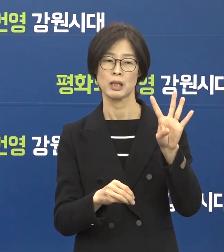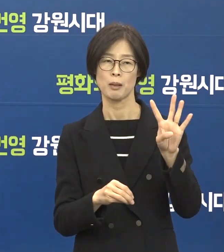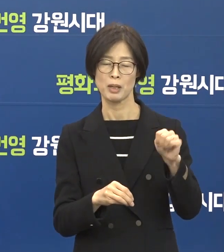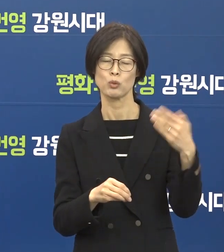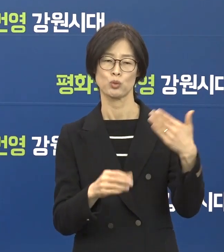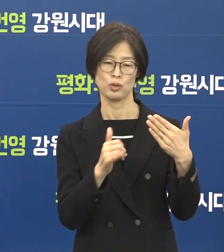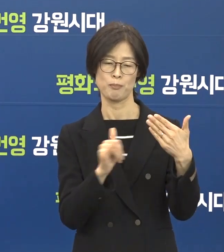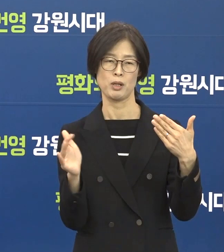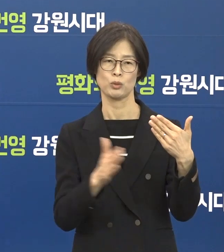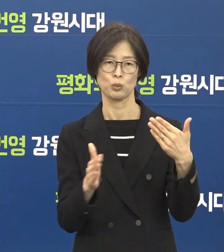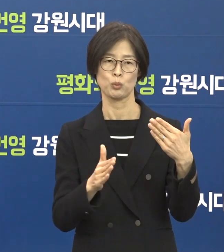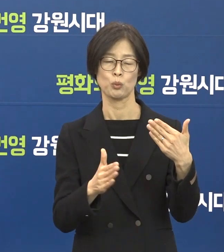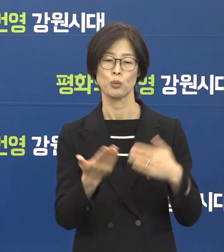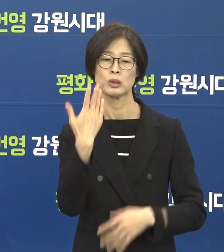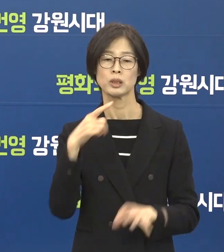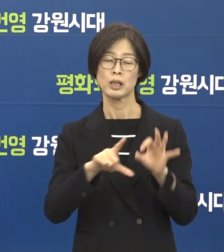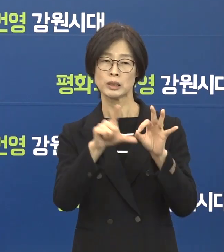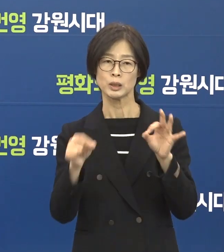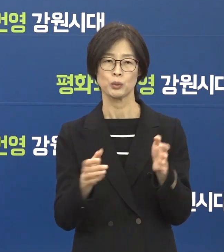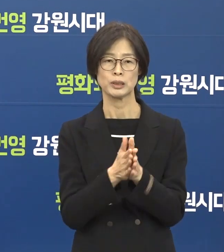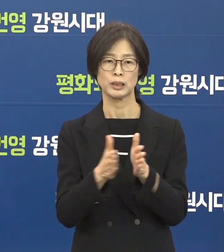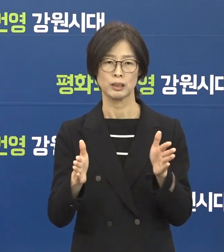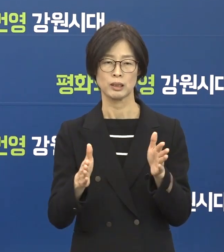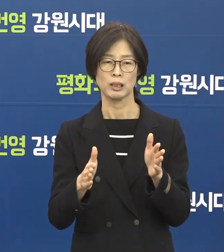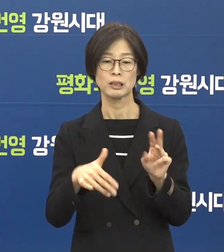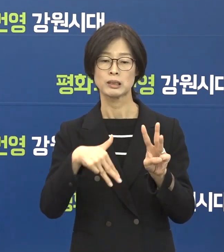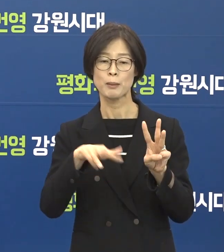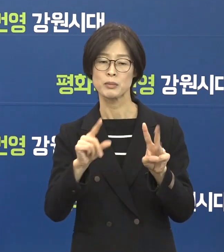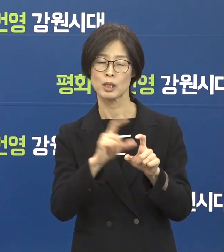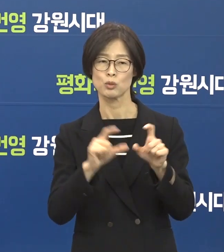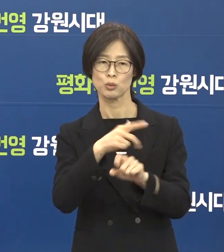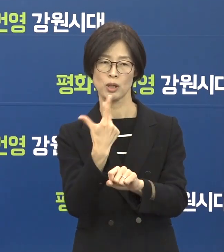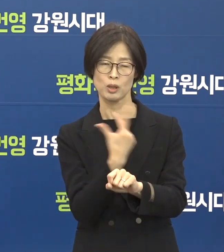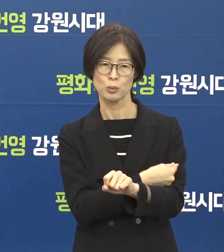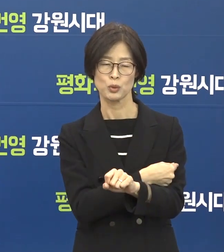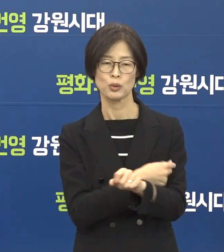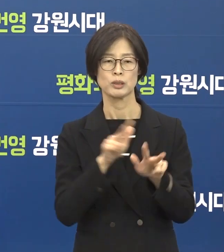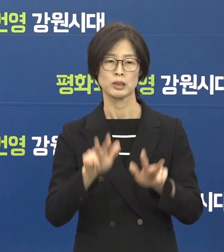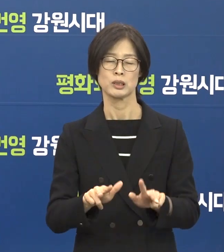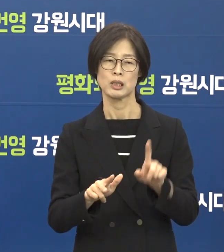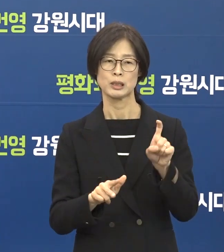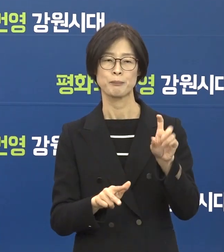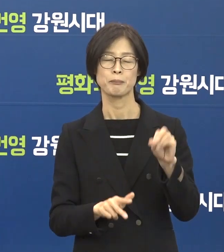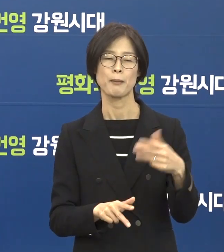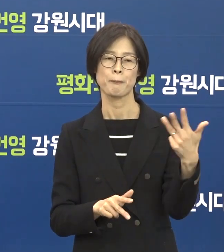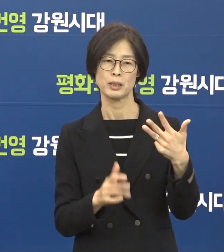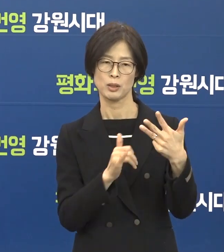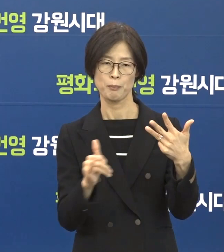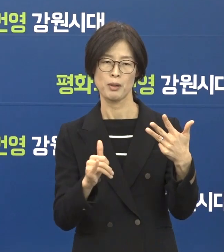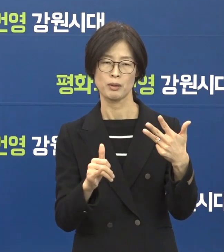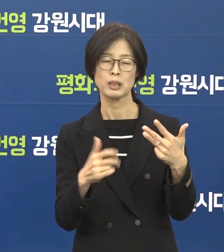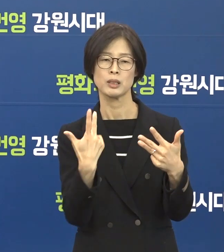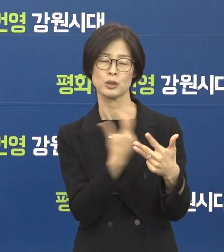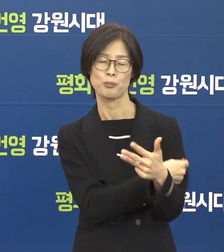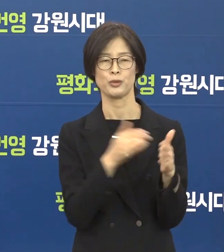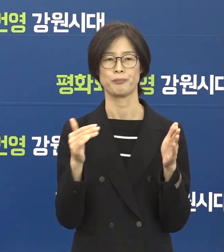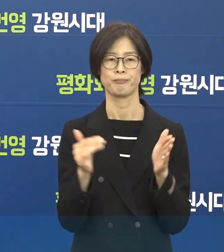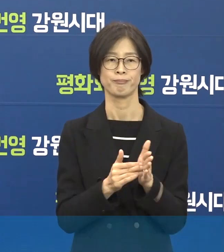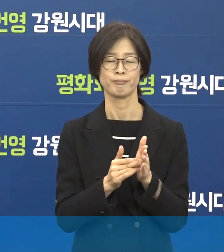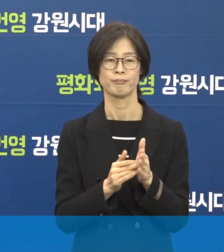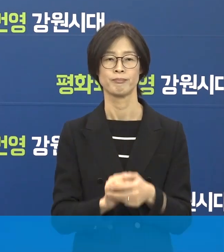명입니다. 지난 10월부터 시작한 추가 접종은 현재 10만 8천여 명이